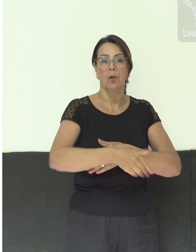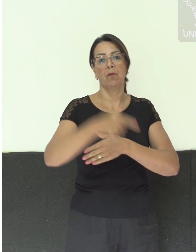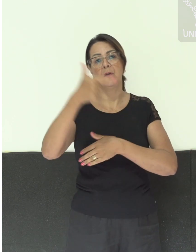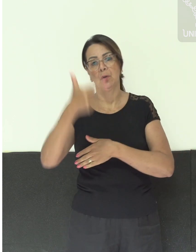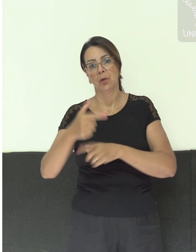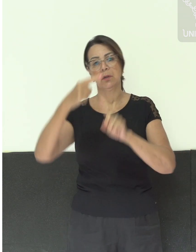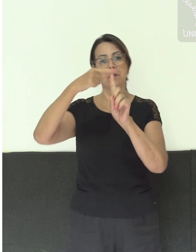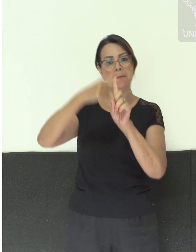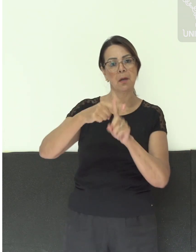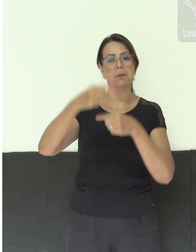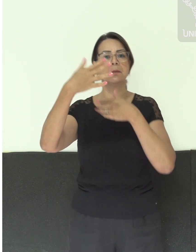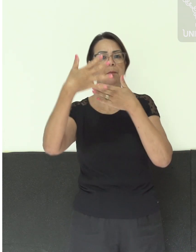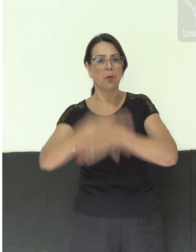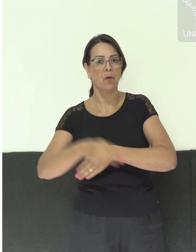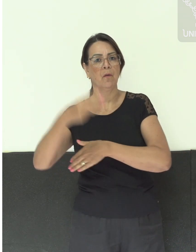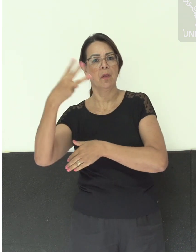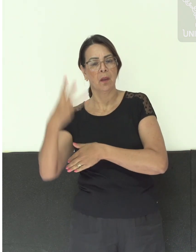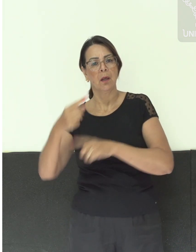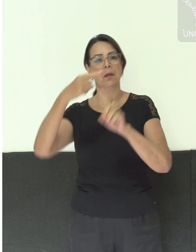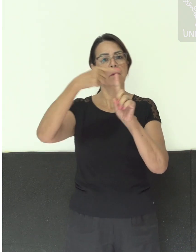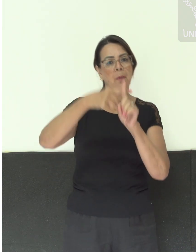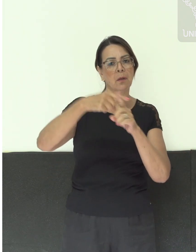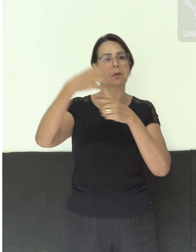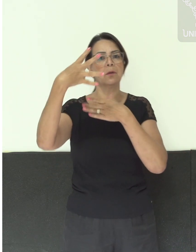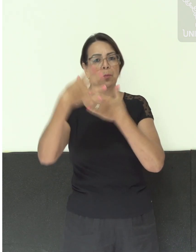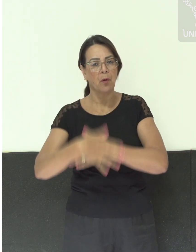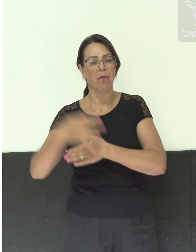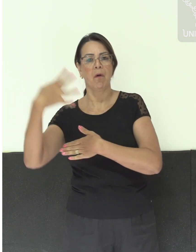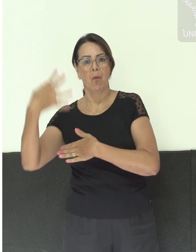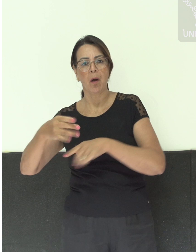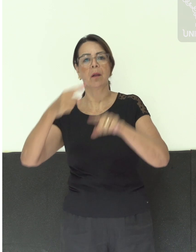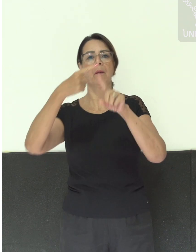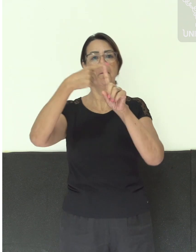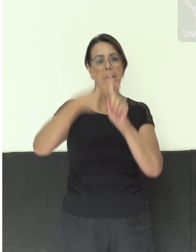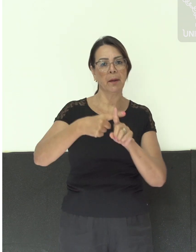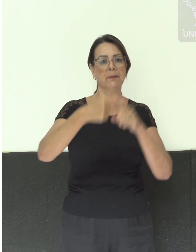3 mais prova 4 e mais redação, dividido por 5.